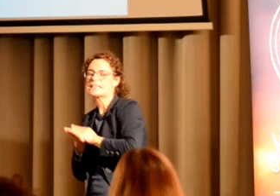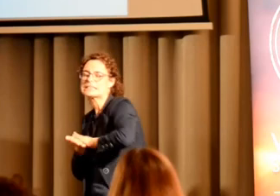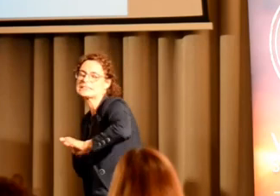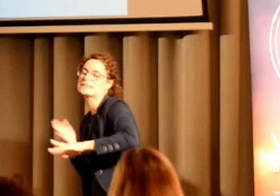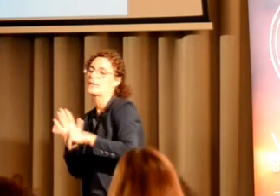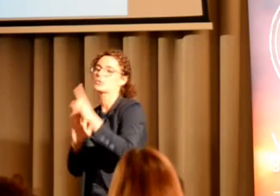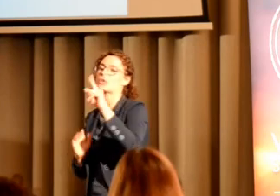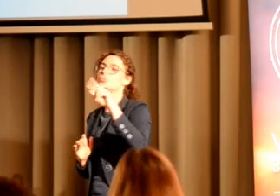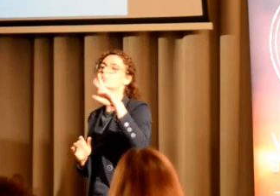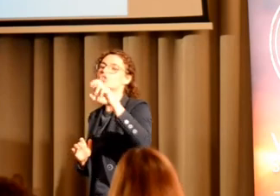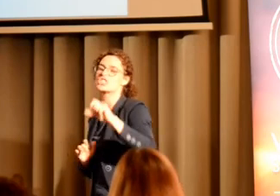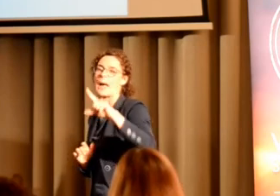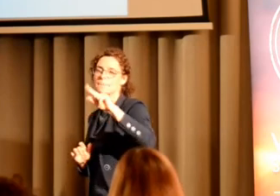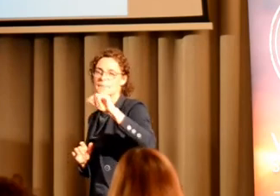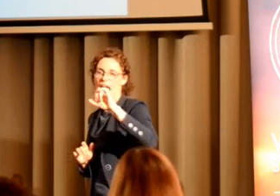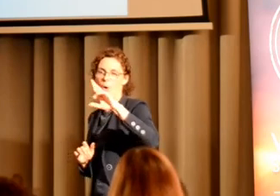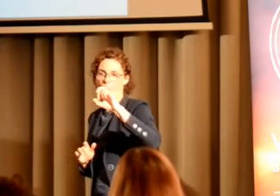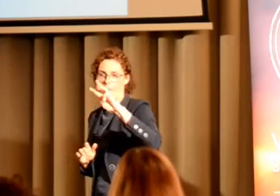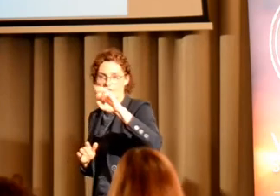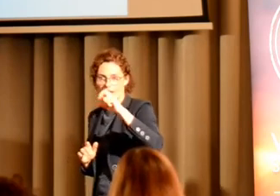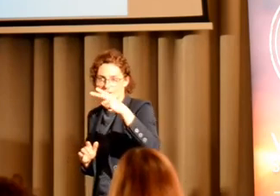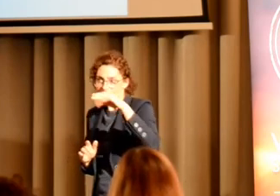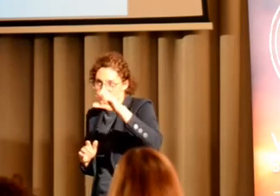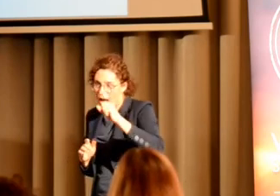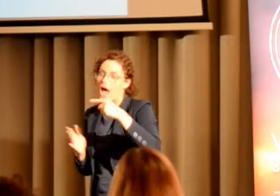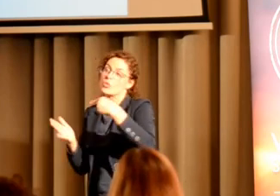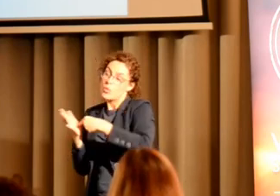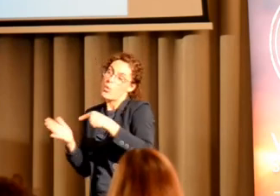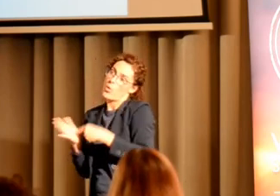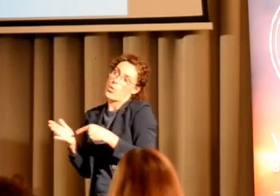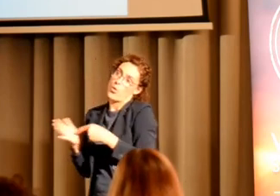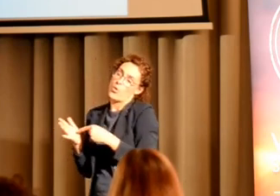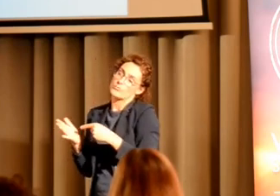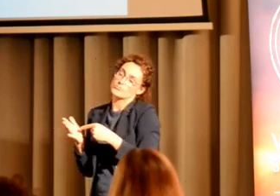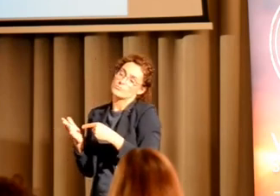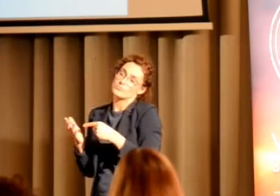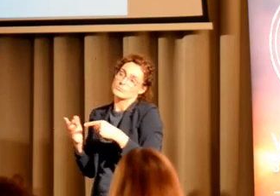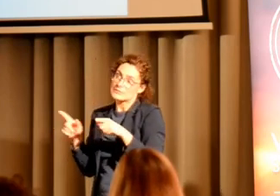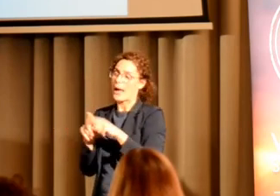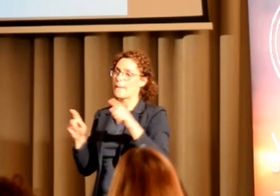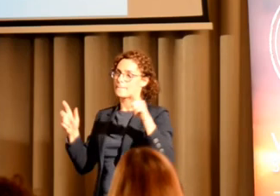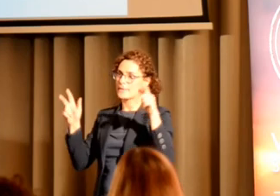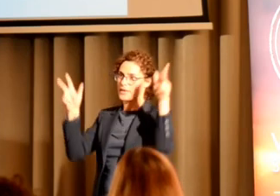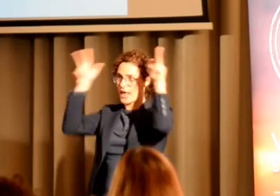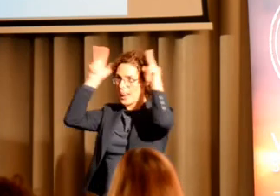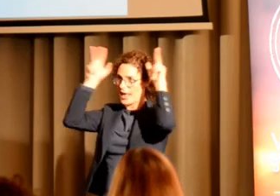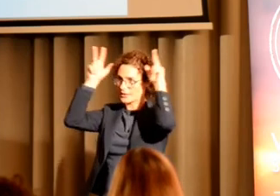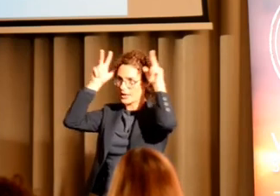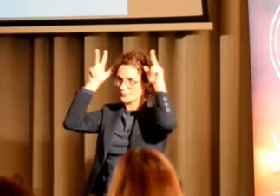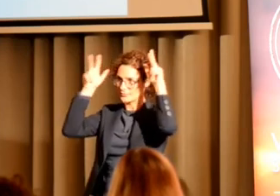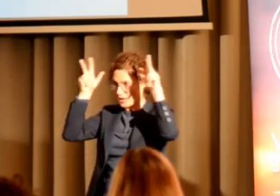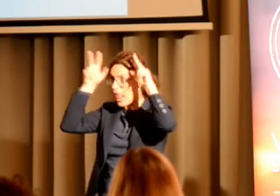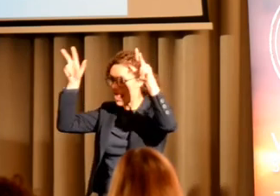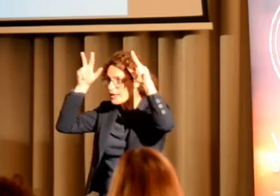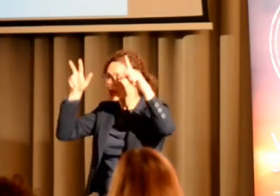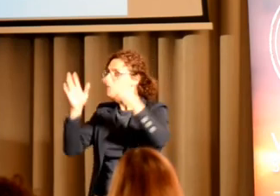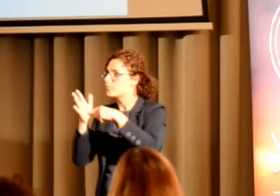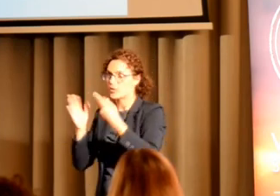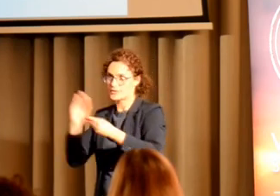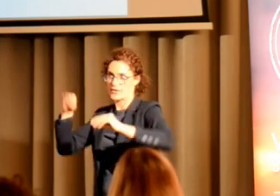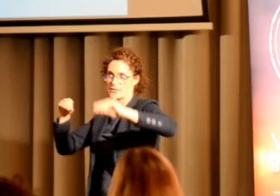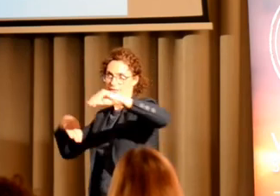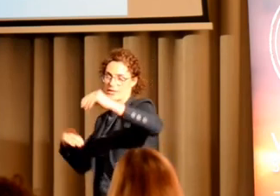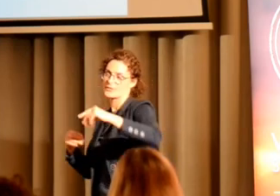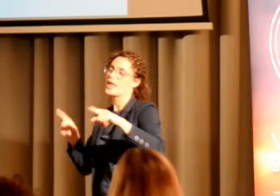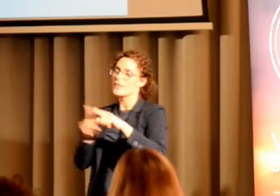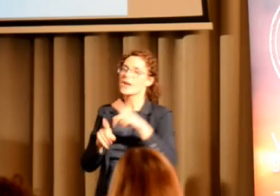Puszcza Białowieska, że tutaj wymienię tą nazwę, jelenie, ponieważ tam tych jeleni jest więcej. Teraz coraz więcej